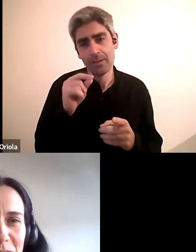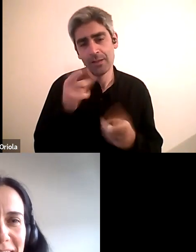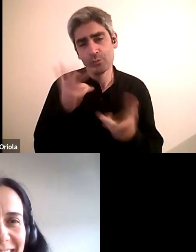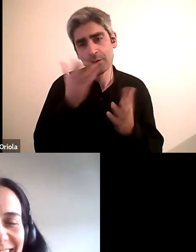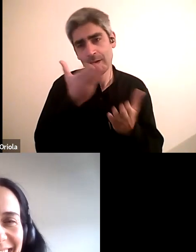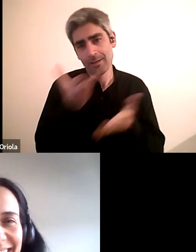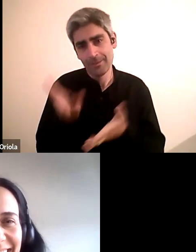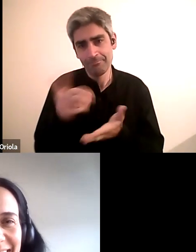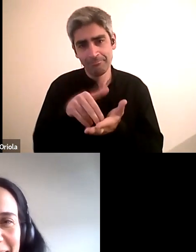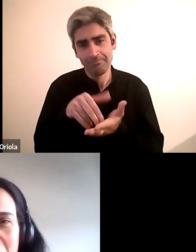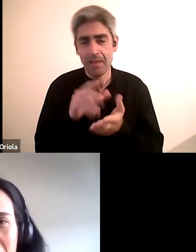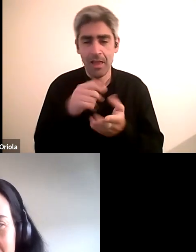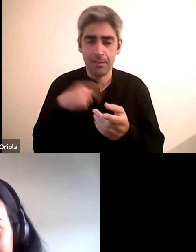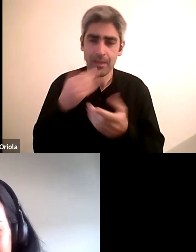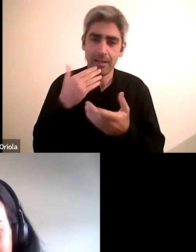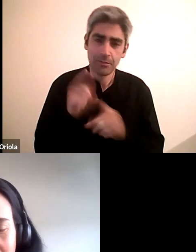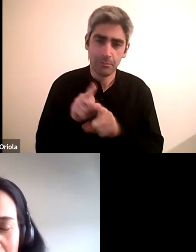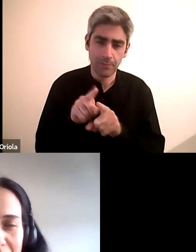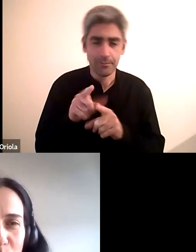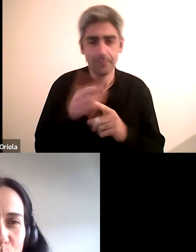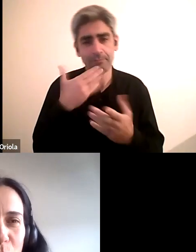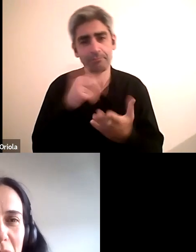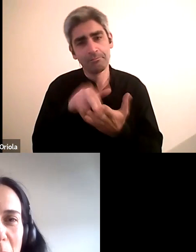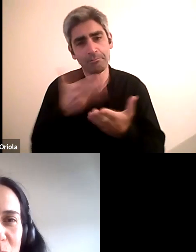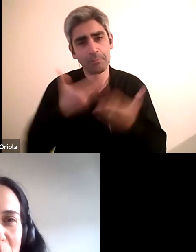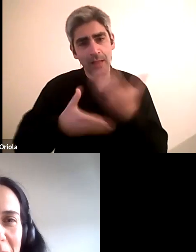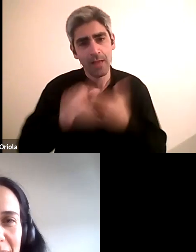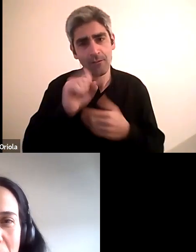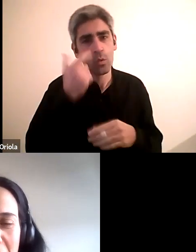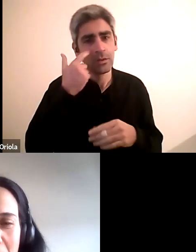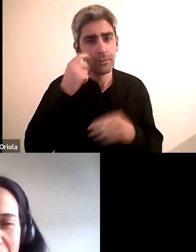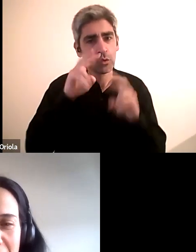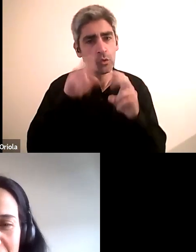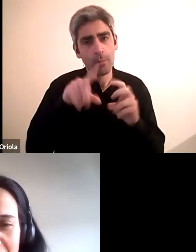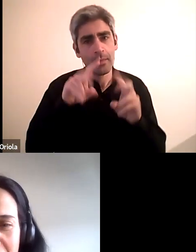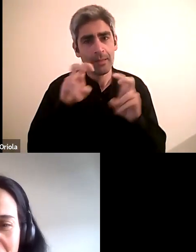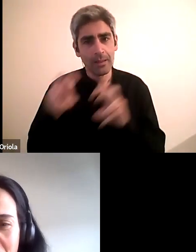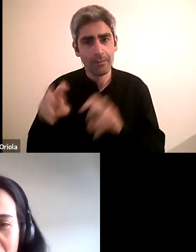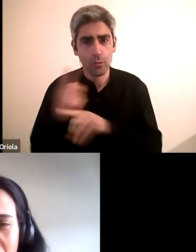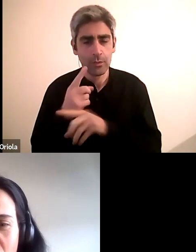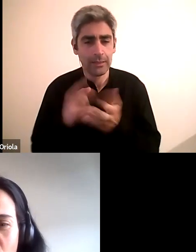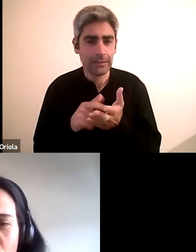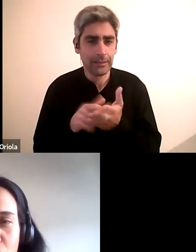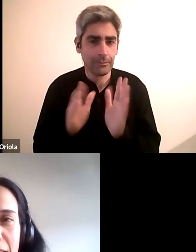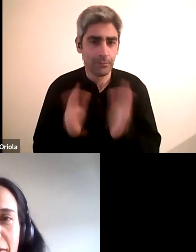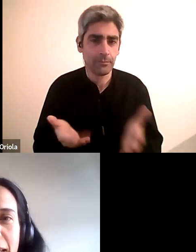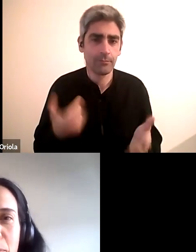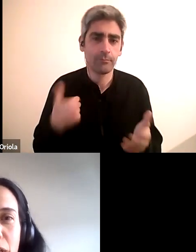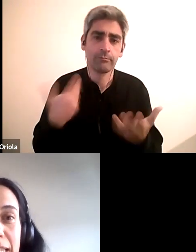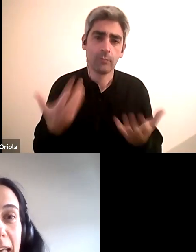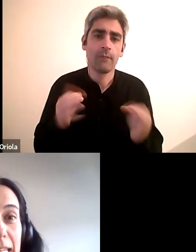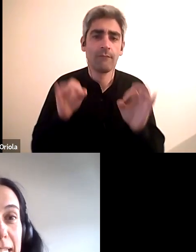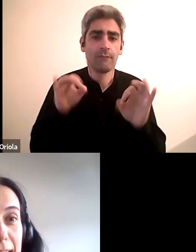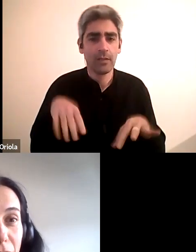teve em estar aqui presente e partilhar o seu conhecimento sobre esta matéria necessária. Eu vou então dar